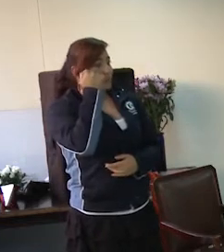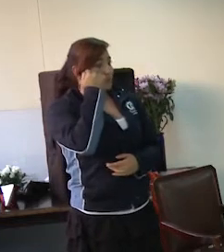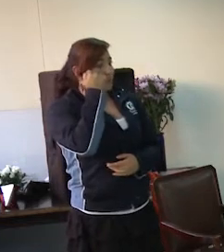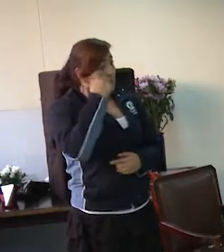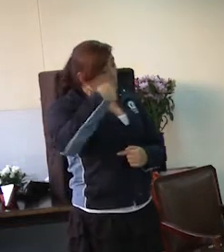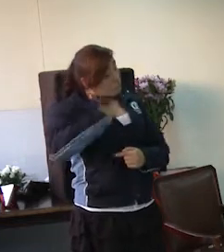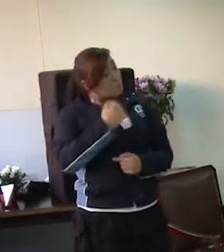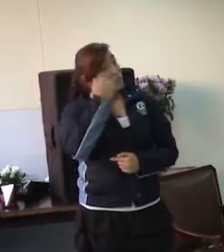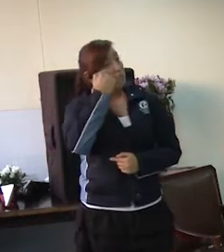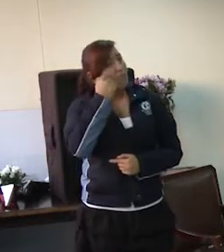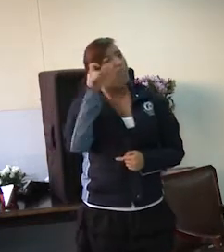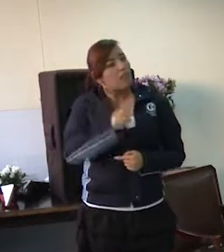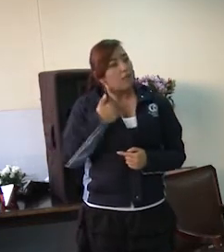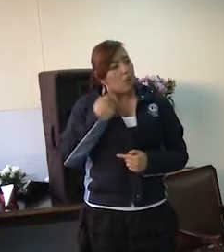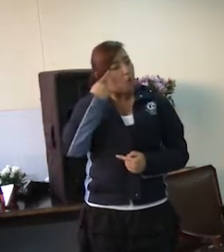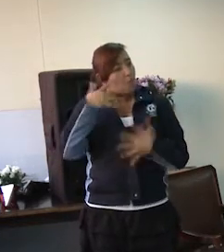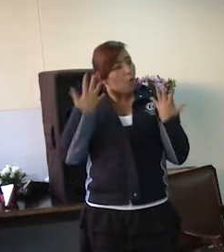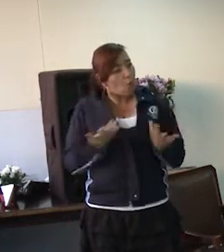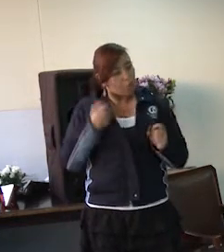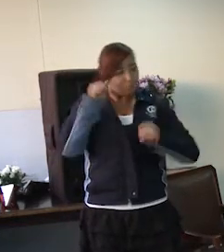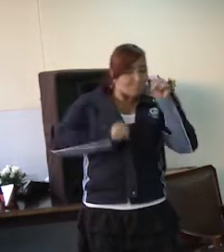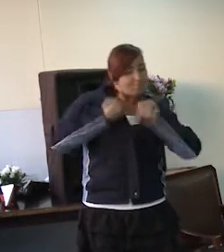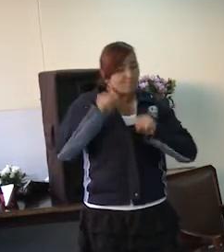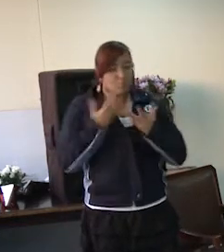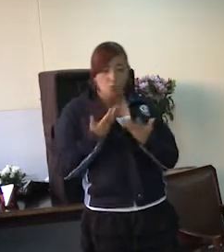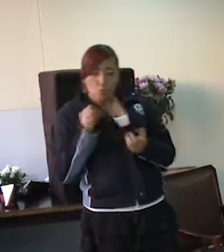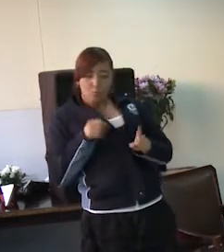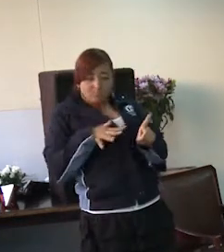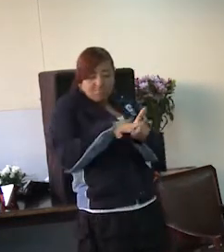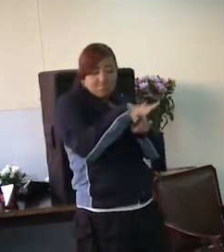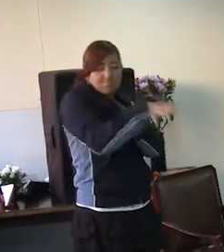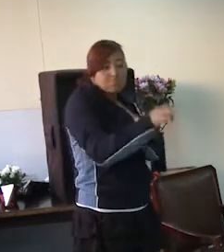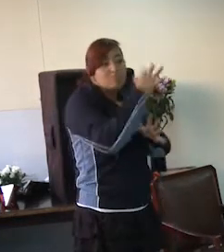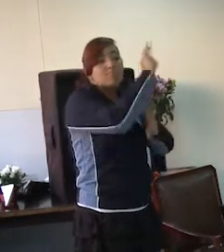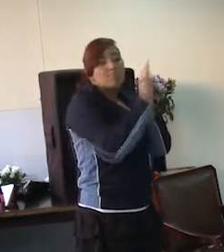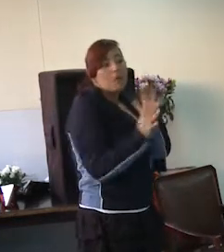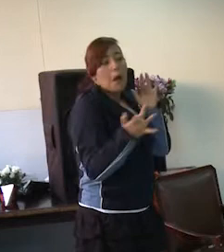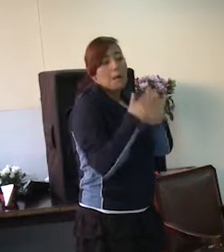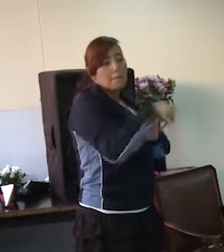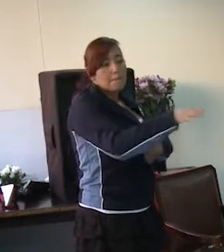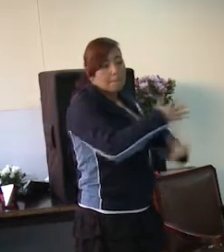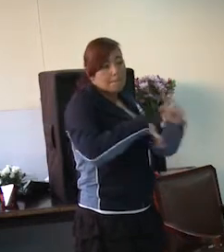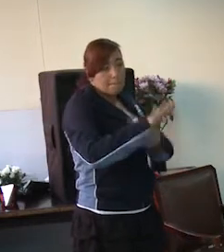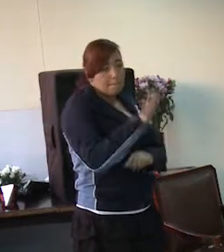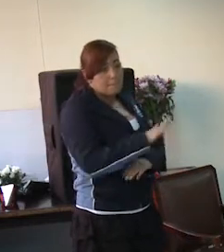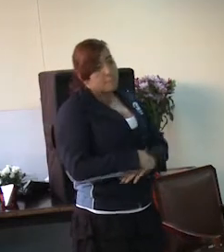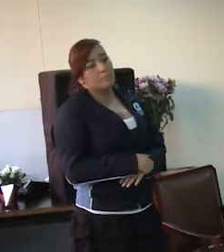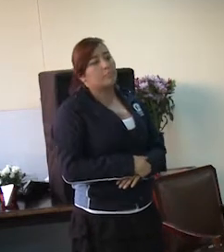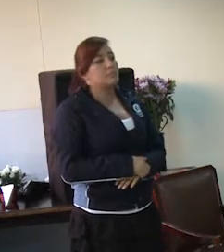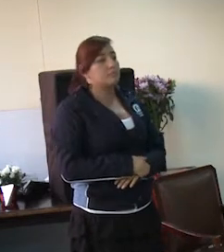el maestro debe pensar la posibilidad y la posibilidad de influir coherentemente en ella.